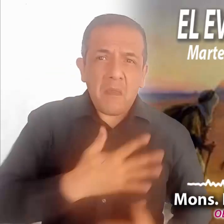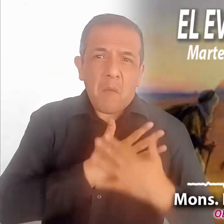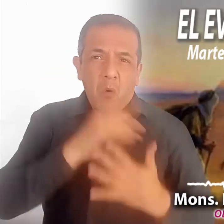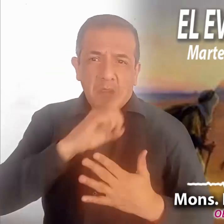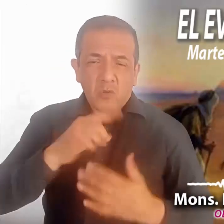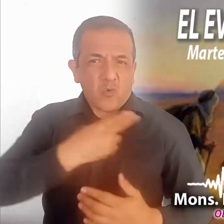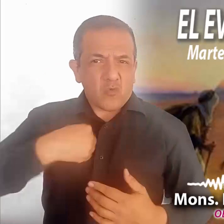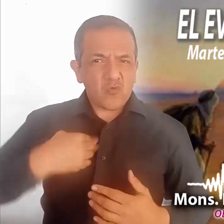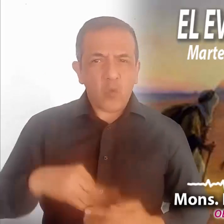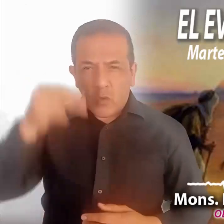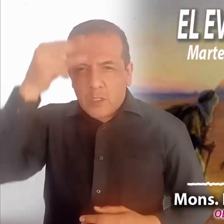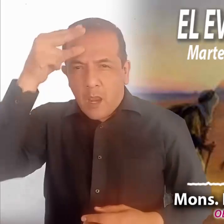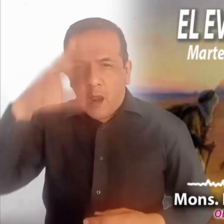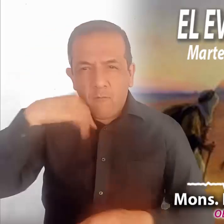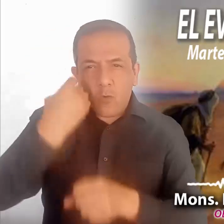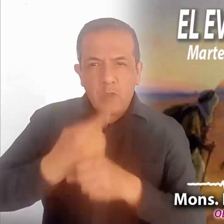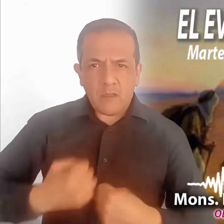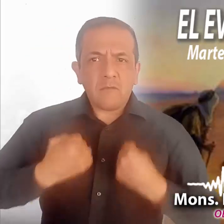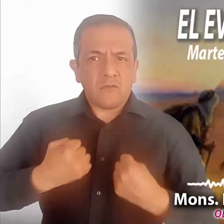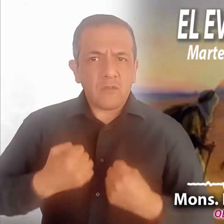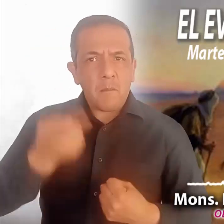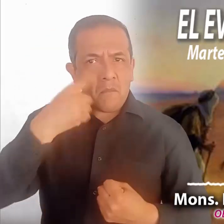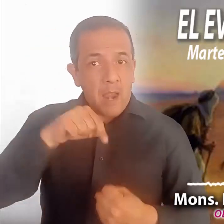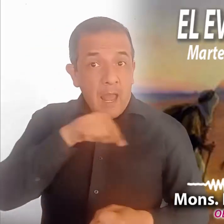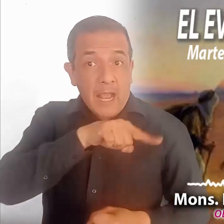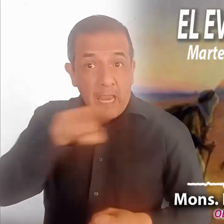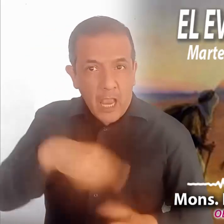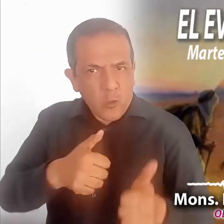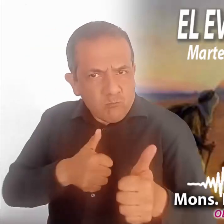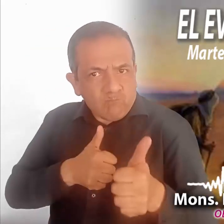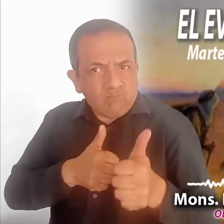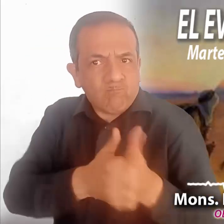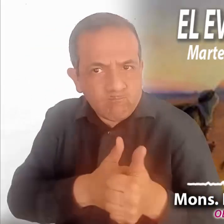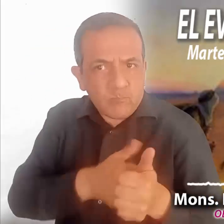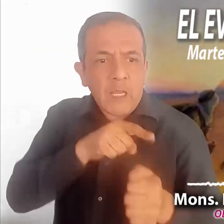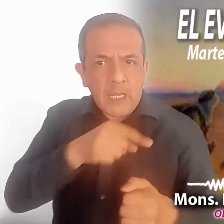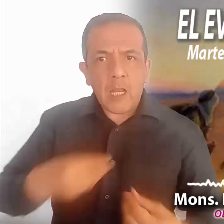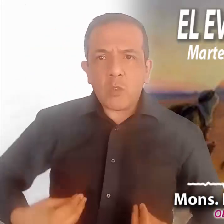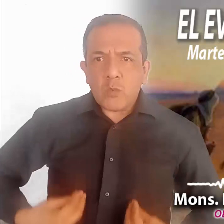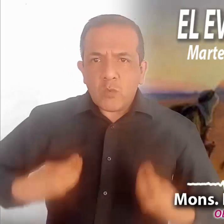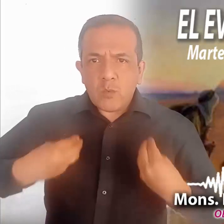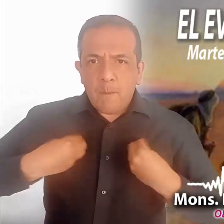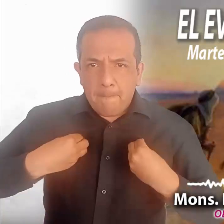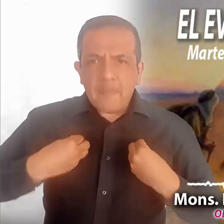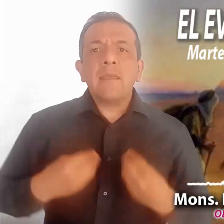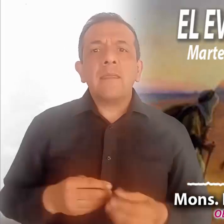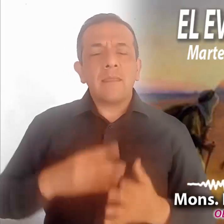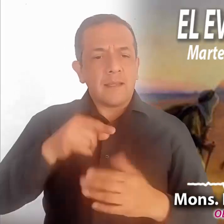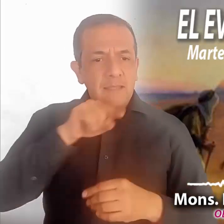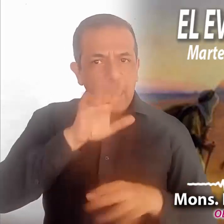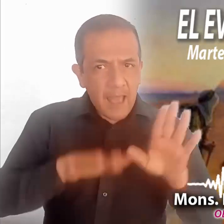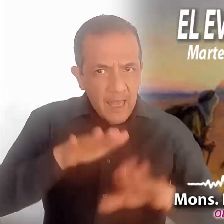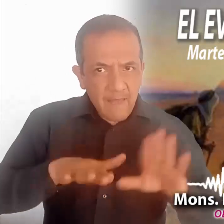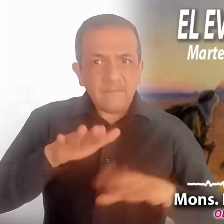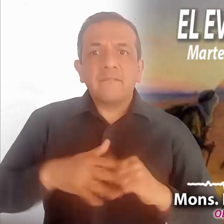el valor, la inteligencia y la voluntad necesarias para sostener las vidas inocentes que son